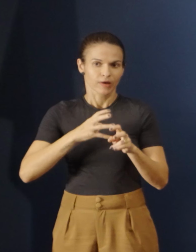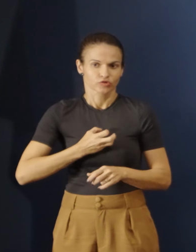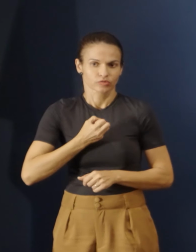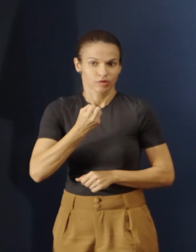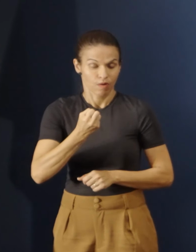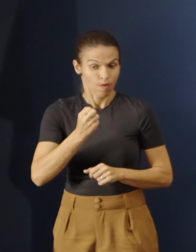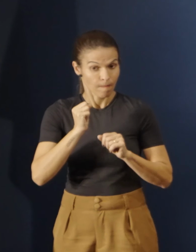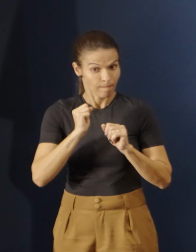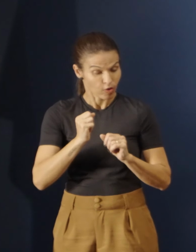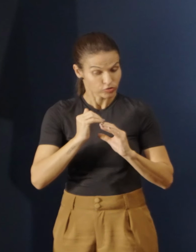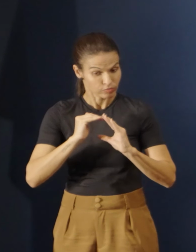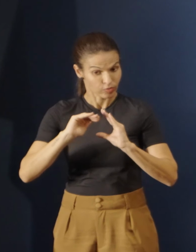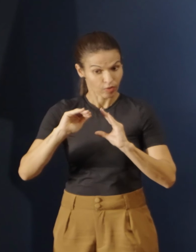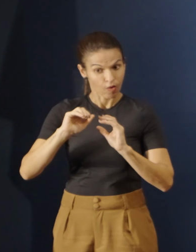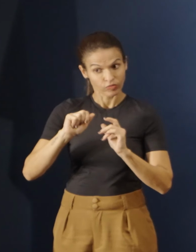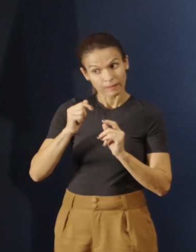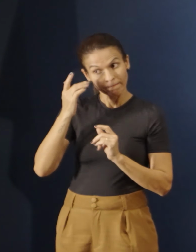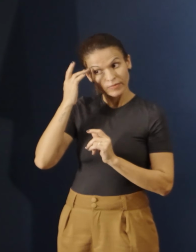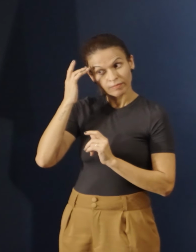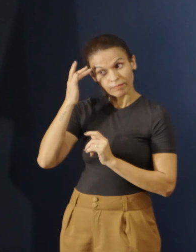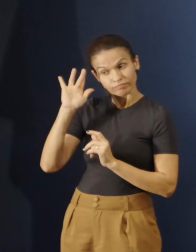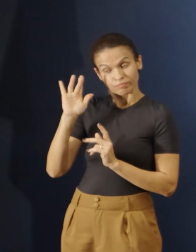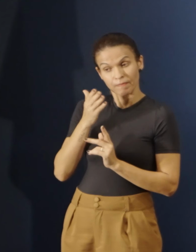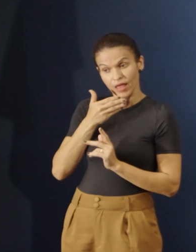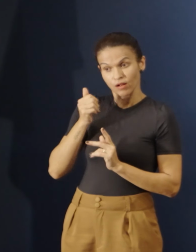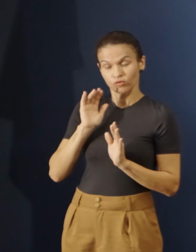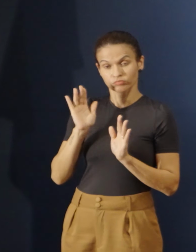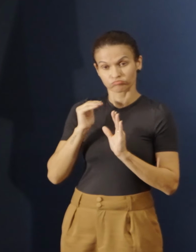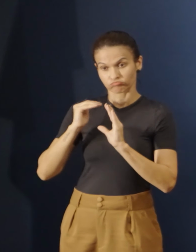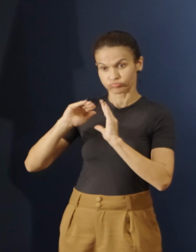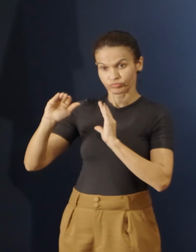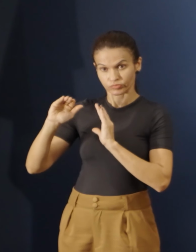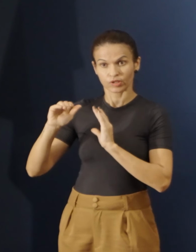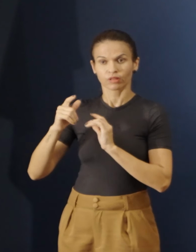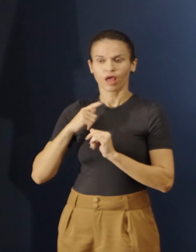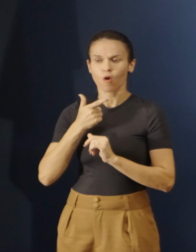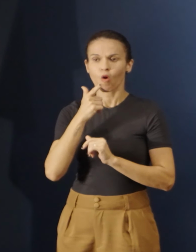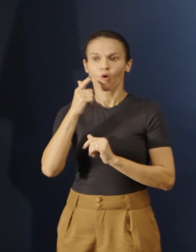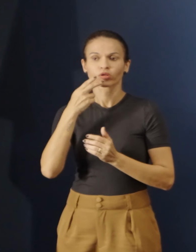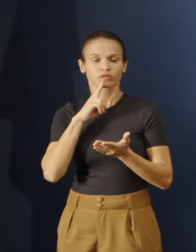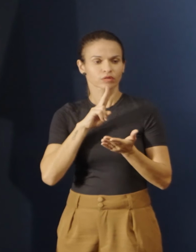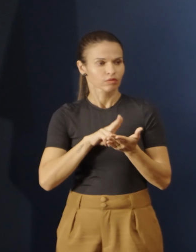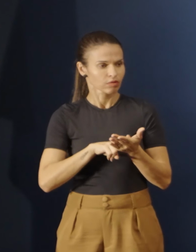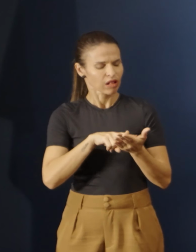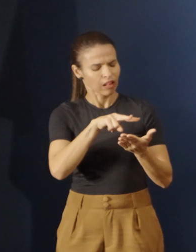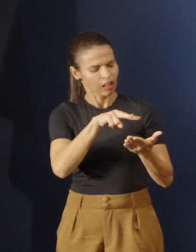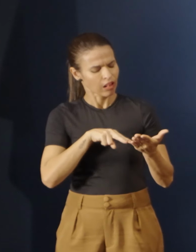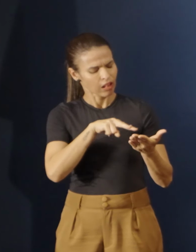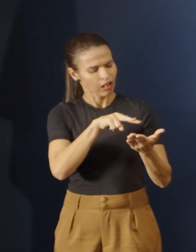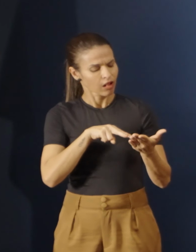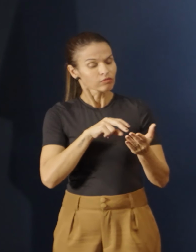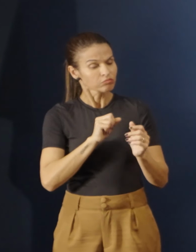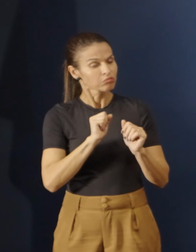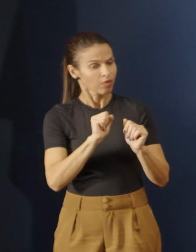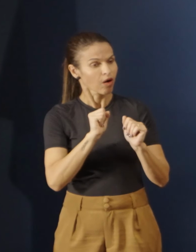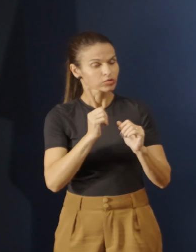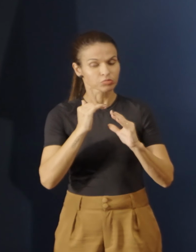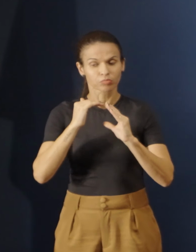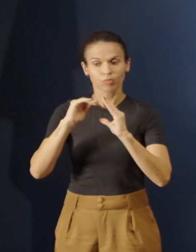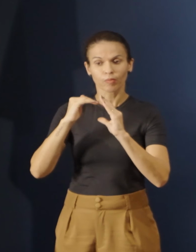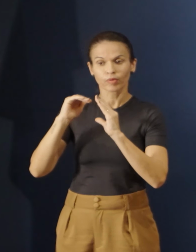posso publicar ou você acha melhor que não, que eu posso simplesmente não publicá-la. Sai as outras cartas dele. Aí ele leu, não, pode publicar